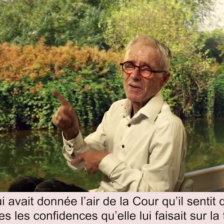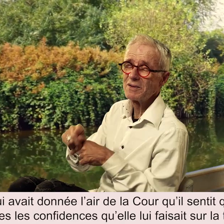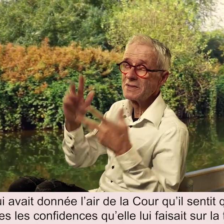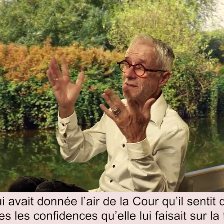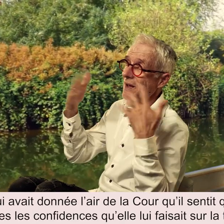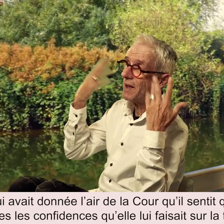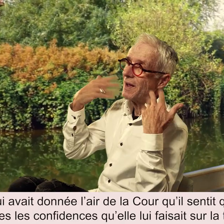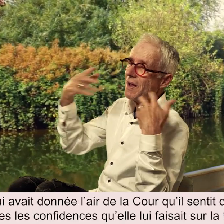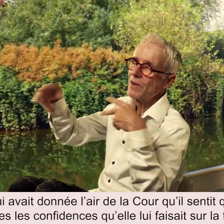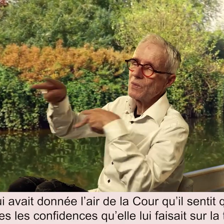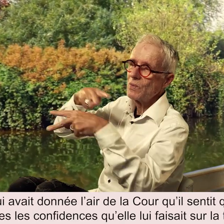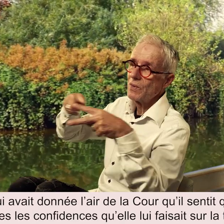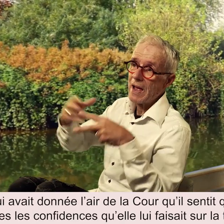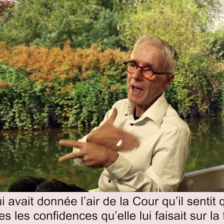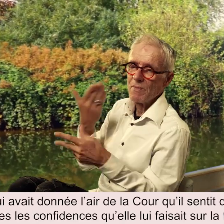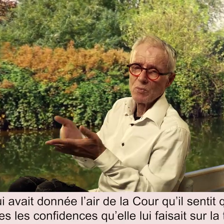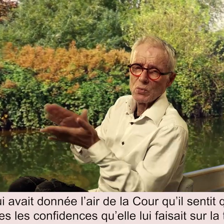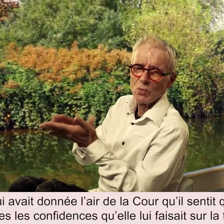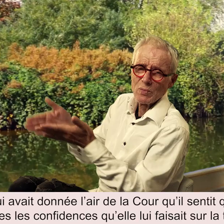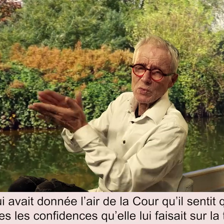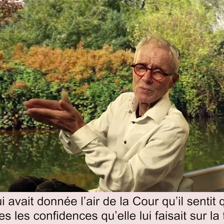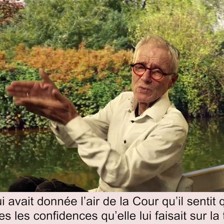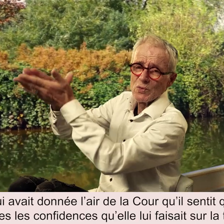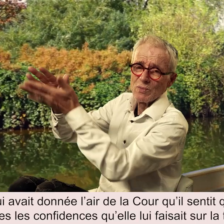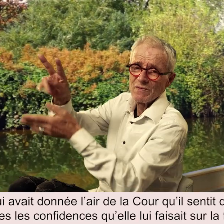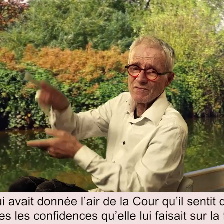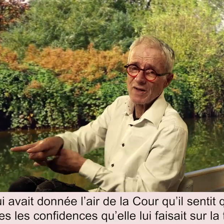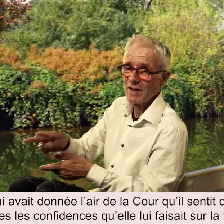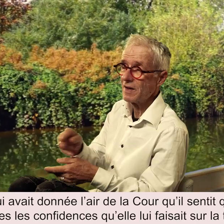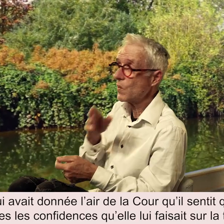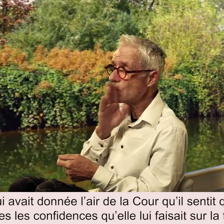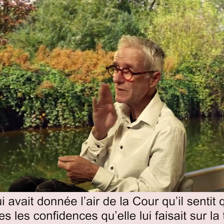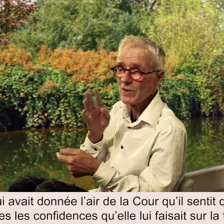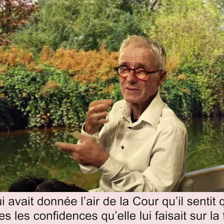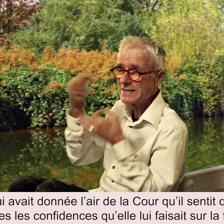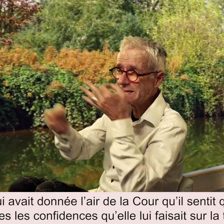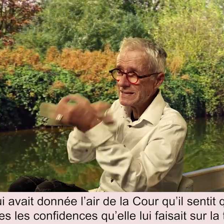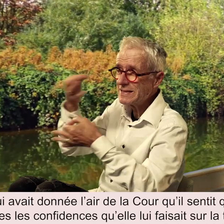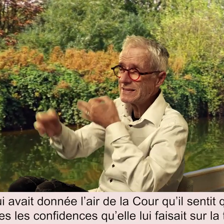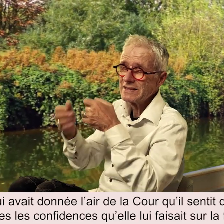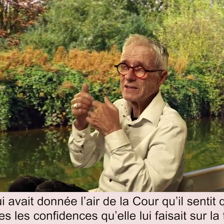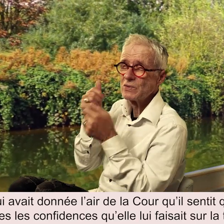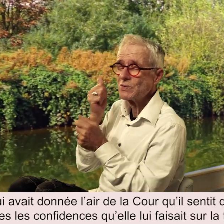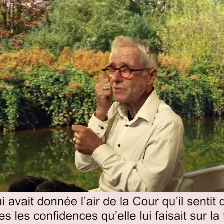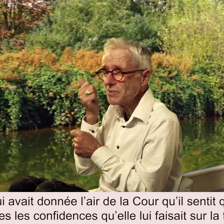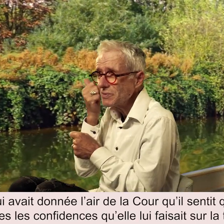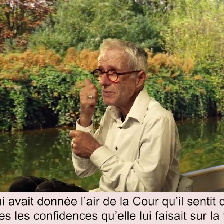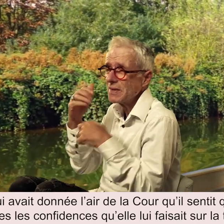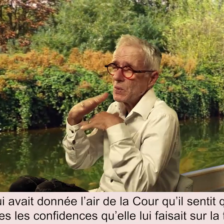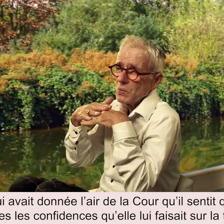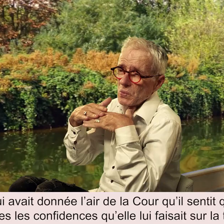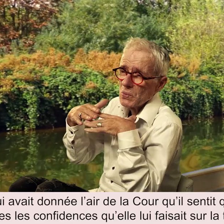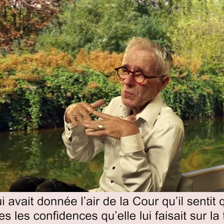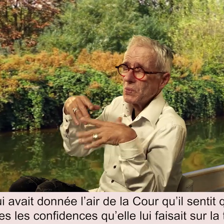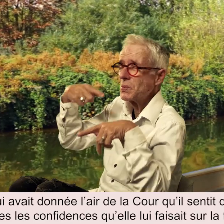cour qu'il sentit qu'il l'aimait plus que jamais. Toutes les confidences qu'elle lui faisait sur la tendresse et la délicatesse de ses